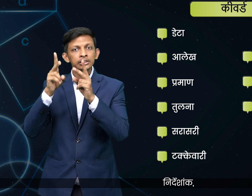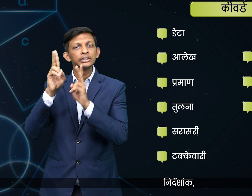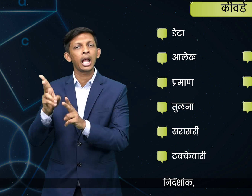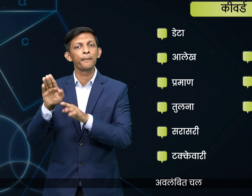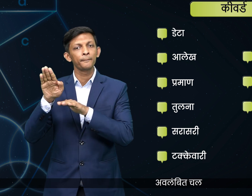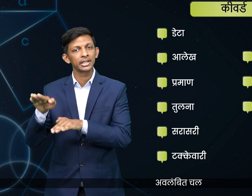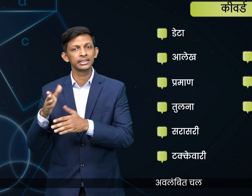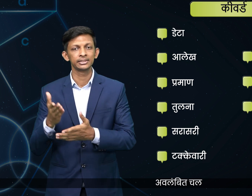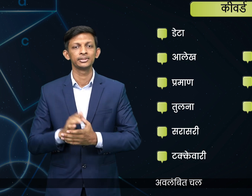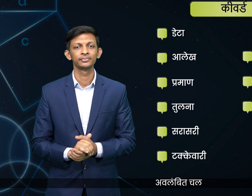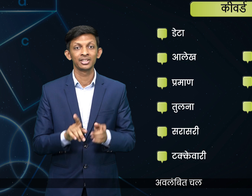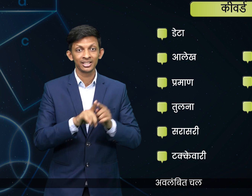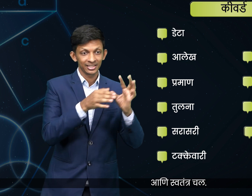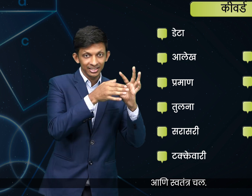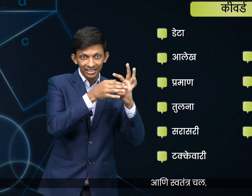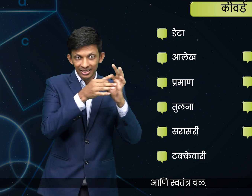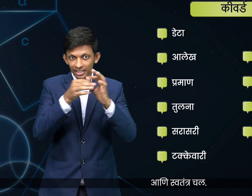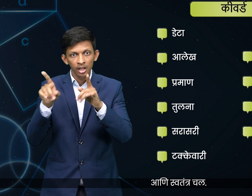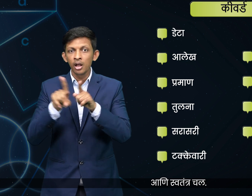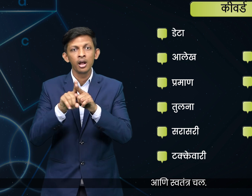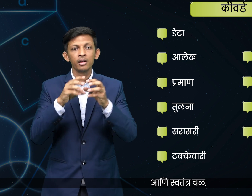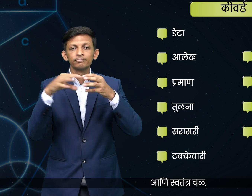निर्देशांक, अवलंबित चल आणि स्वतंत्र चल.